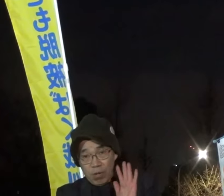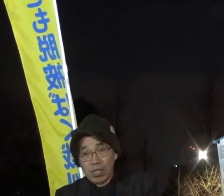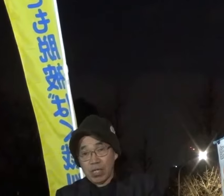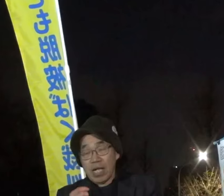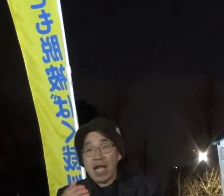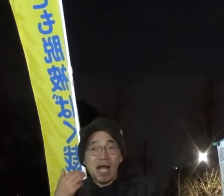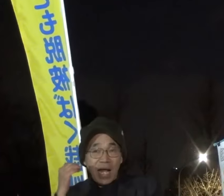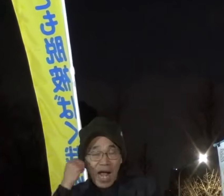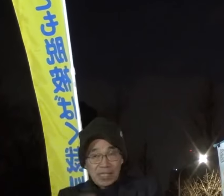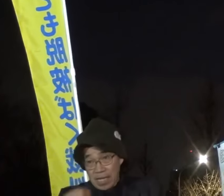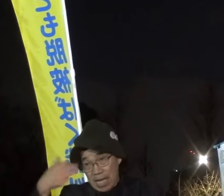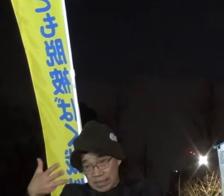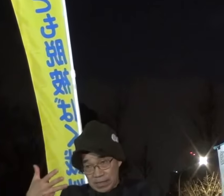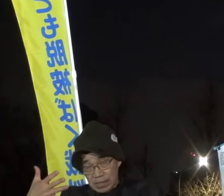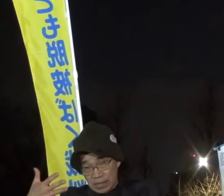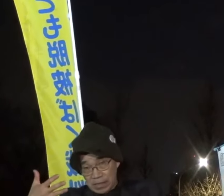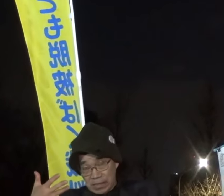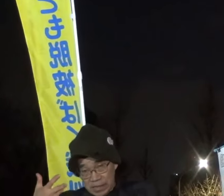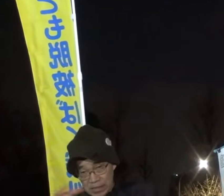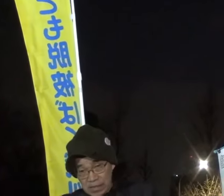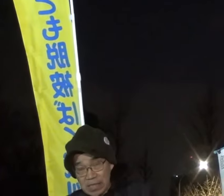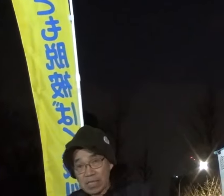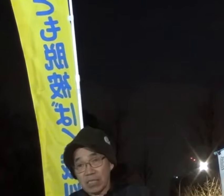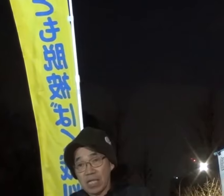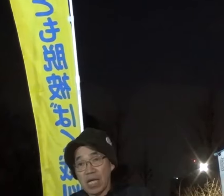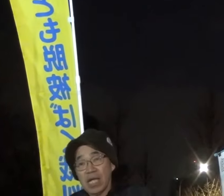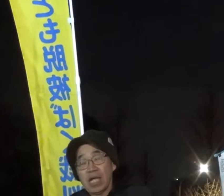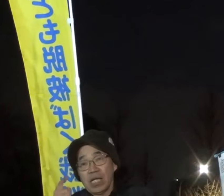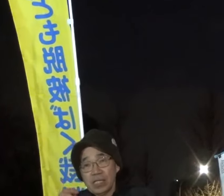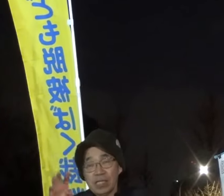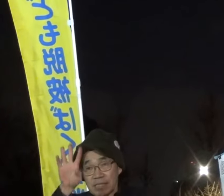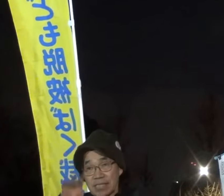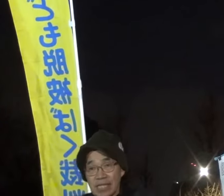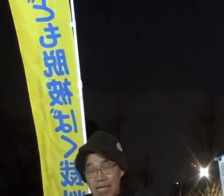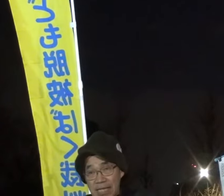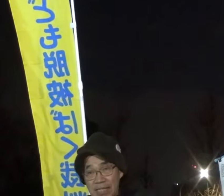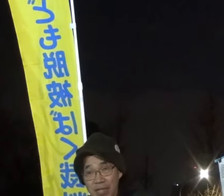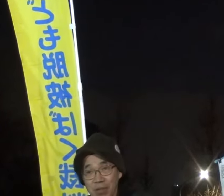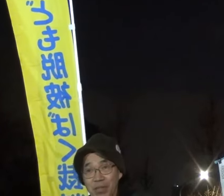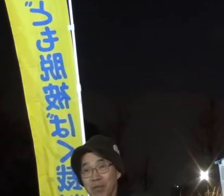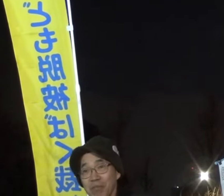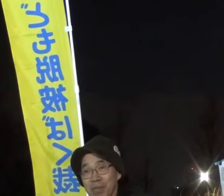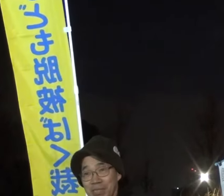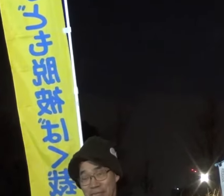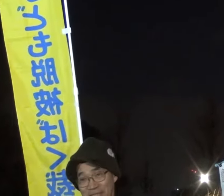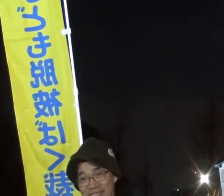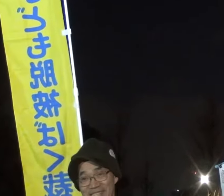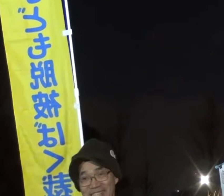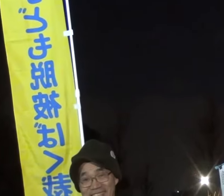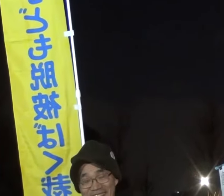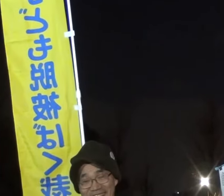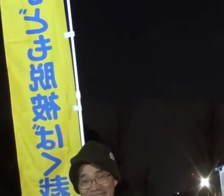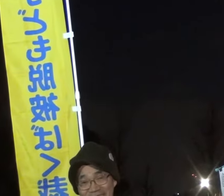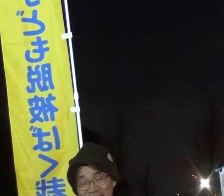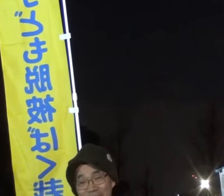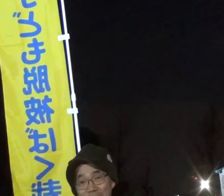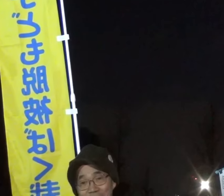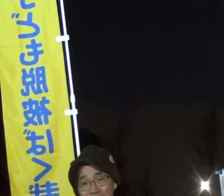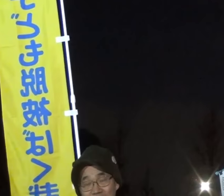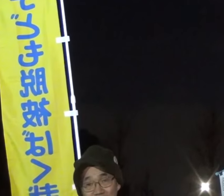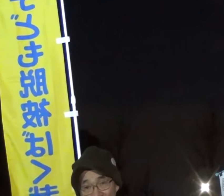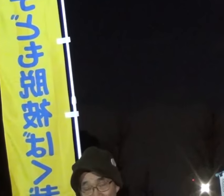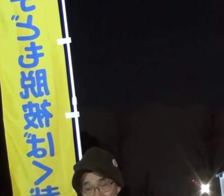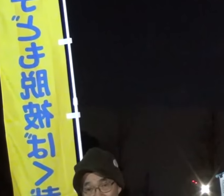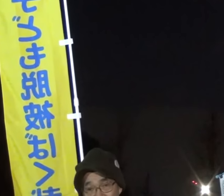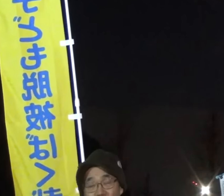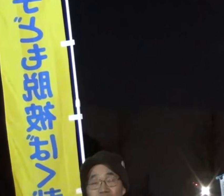時に、仙台原発正面ゲート前で抗議行動を30分します。そこには、バスとか、タクシーで作